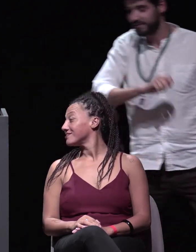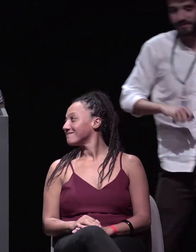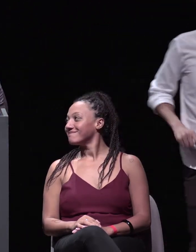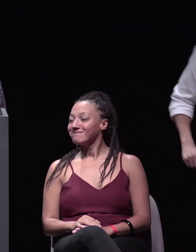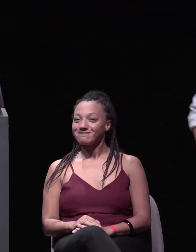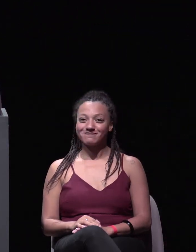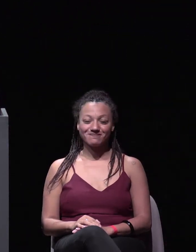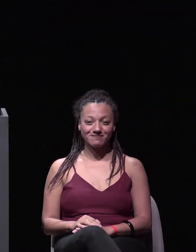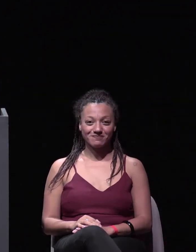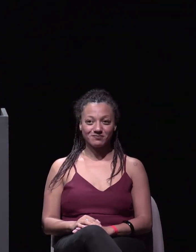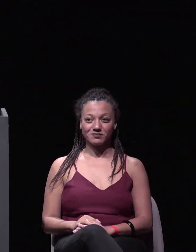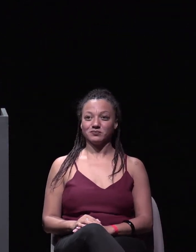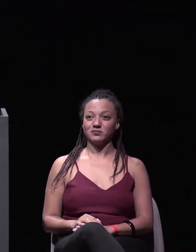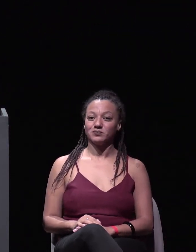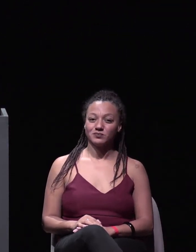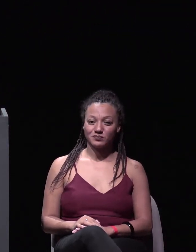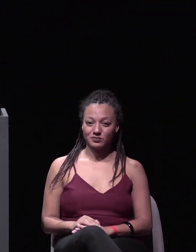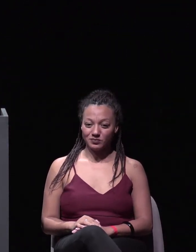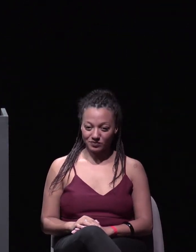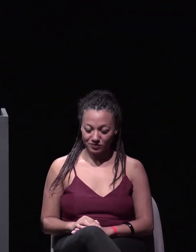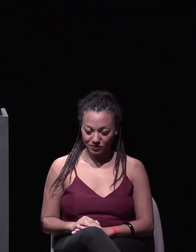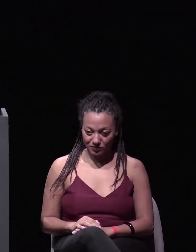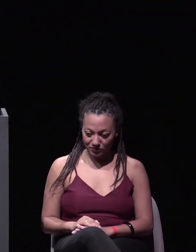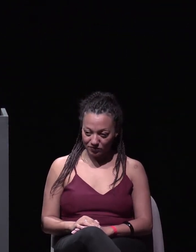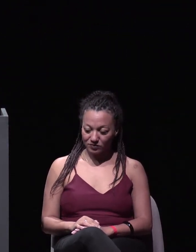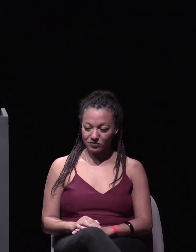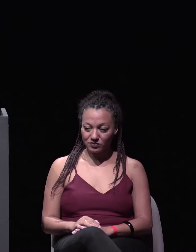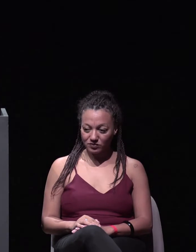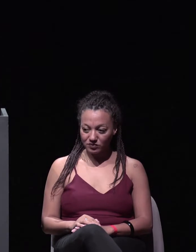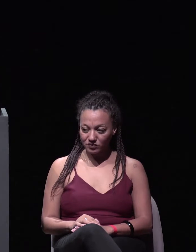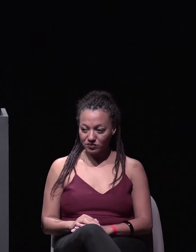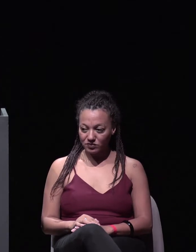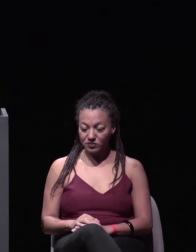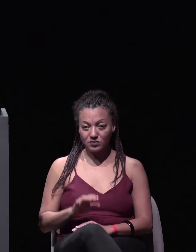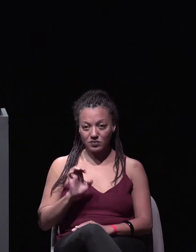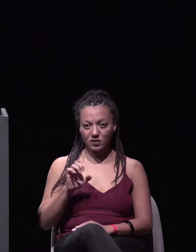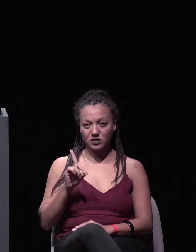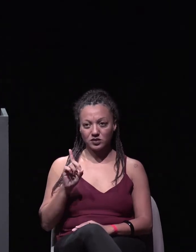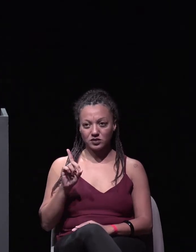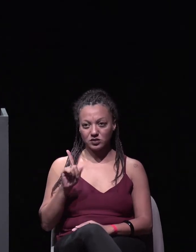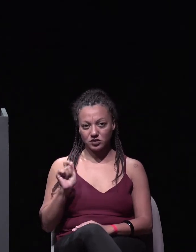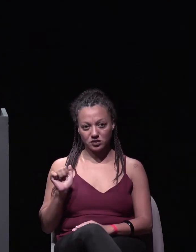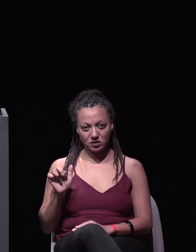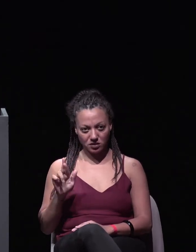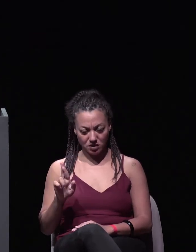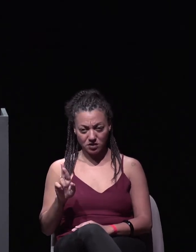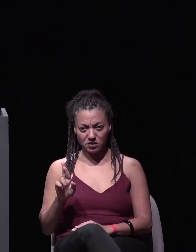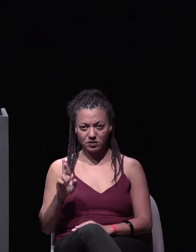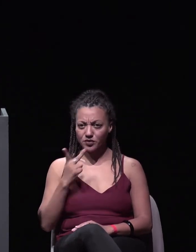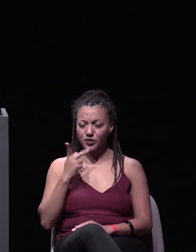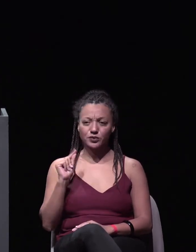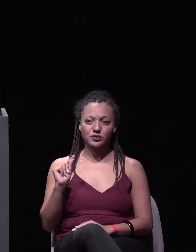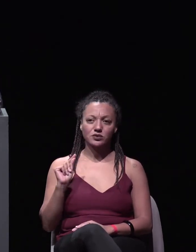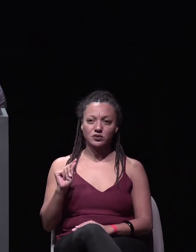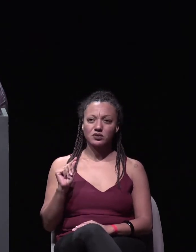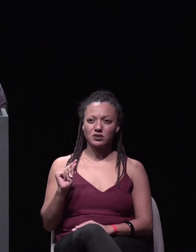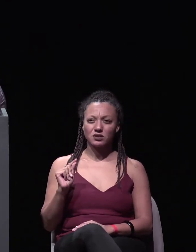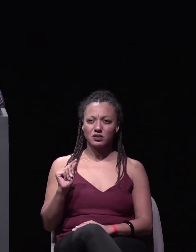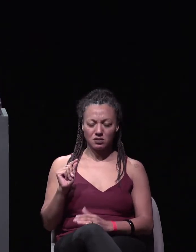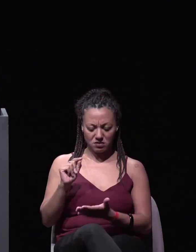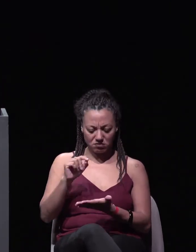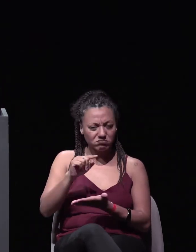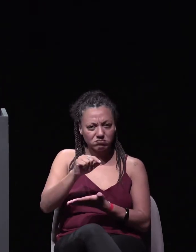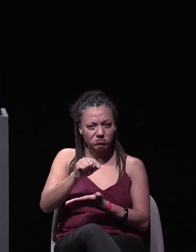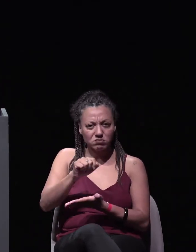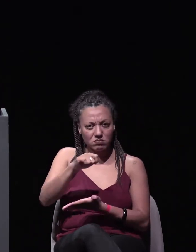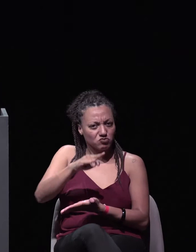Obrigada. Ele vai, o Edgar Hoover vai dizer que não há porquê, isso está nos documentos,